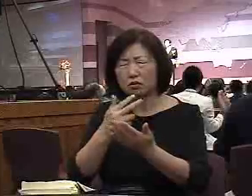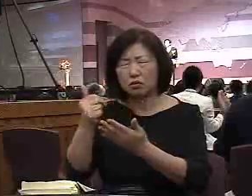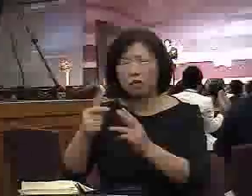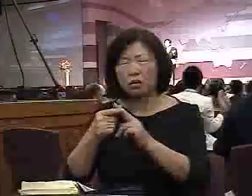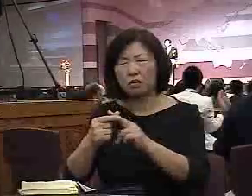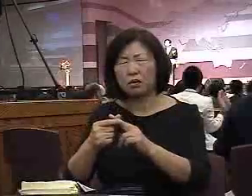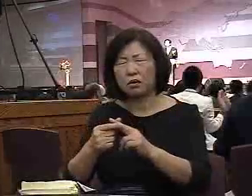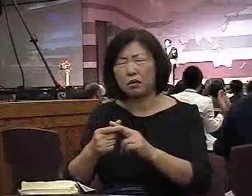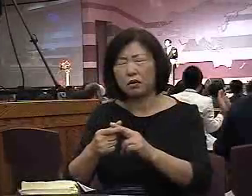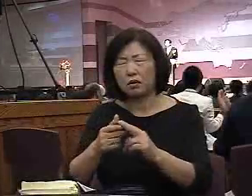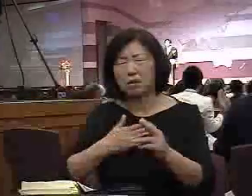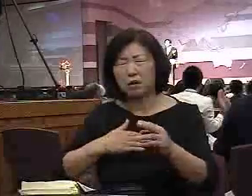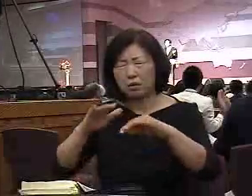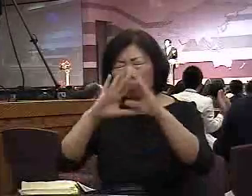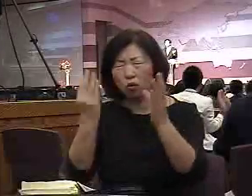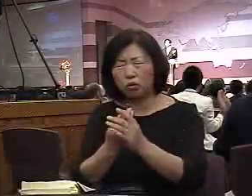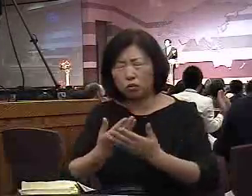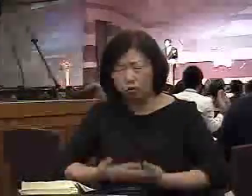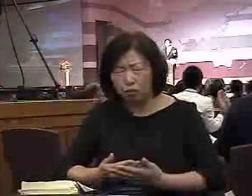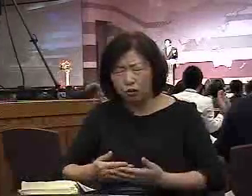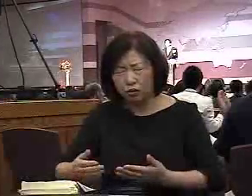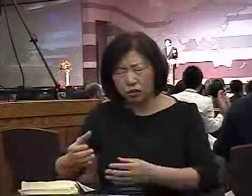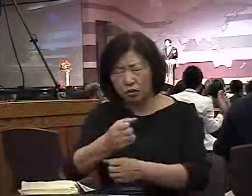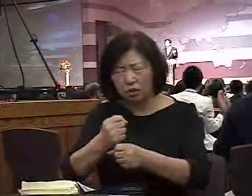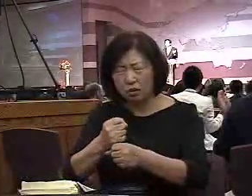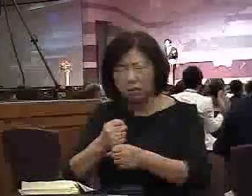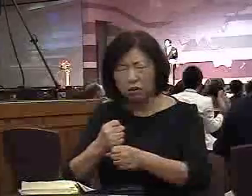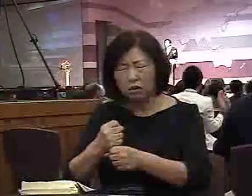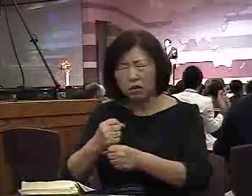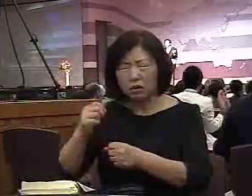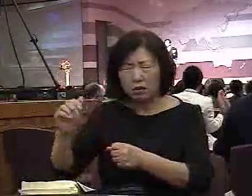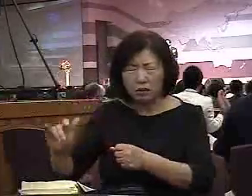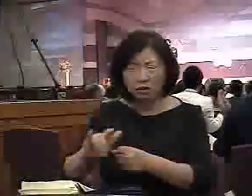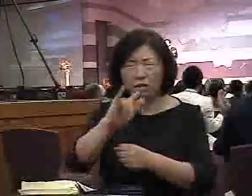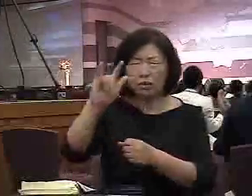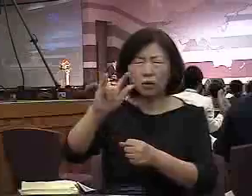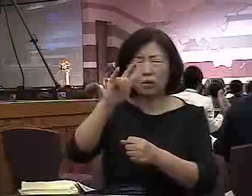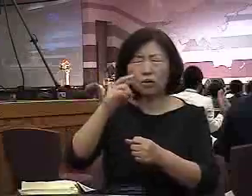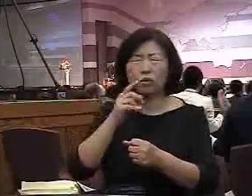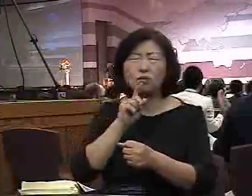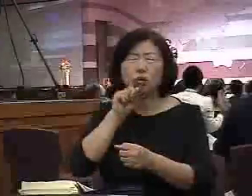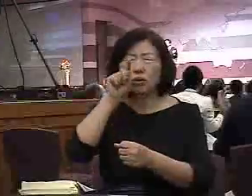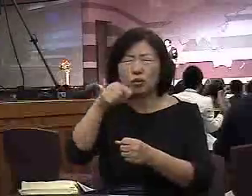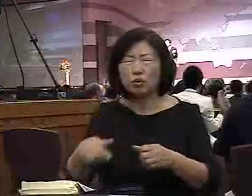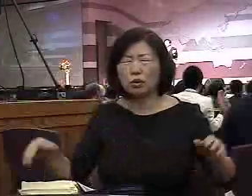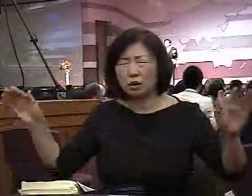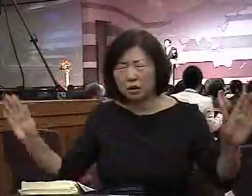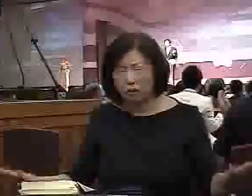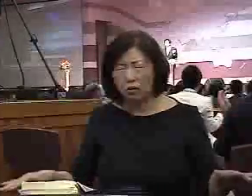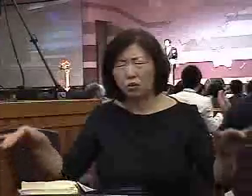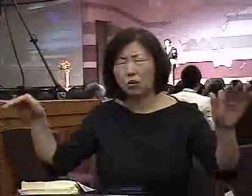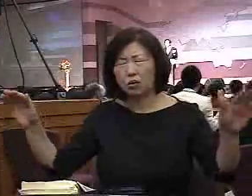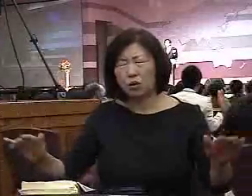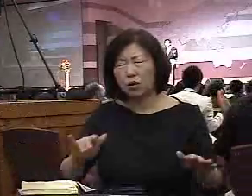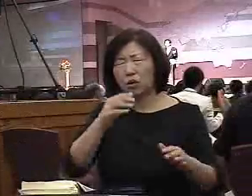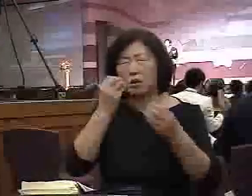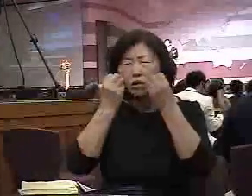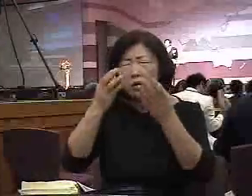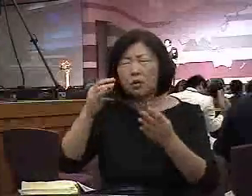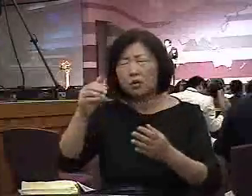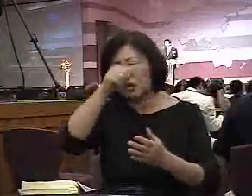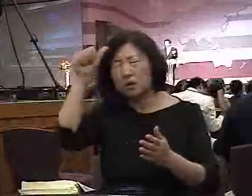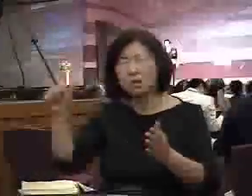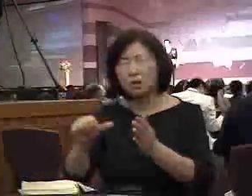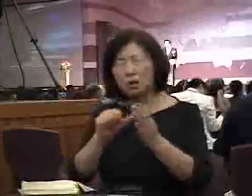주님과 함께 나의 모든 무거운 짐을 내려놓고 천국을 날아오르는 독수리의 날개침 올라갔던 새 인생으로 우리를